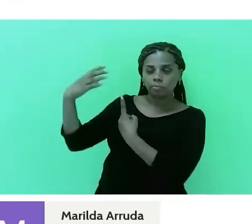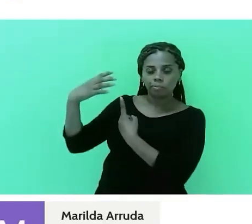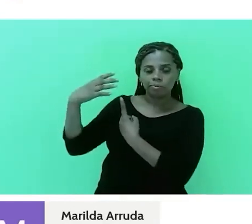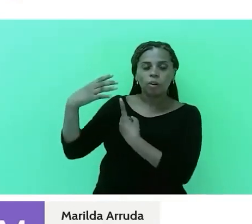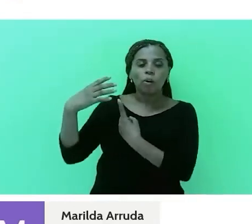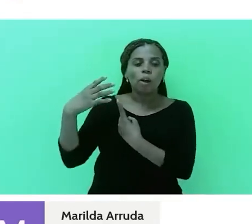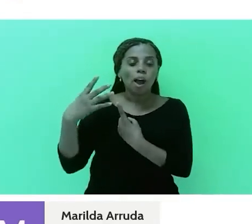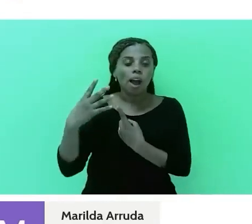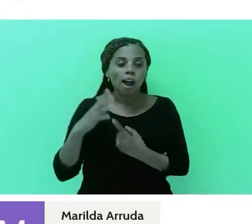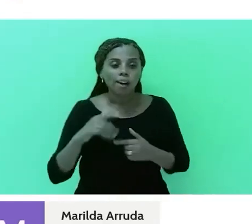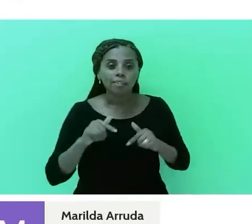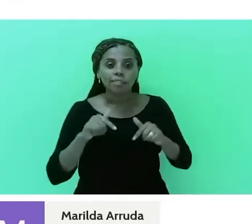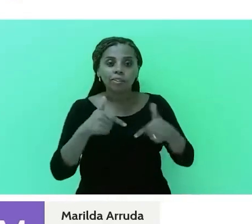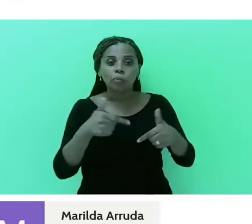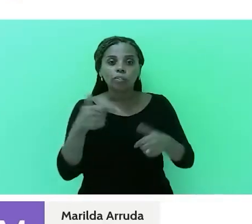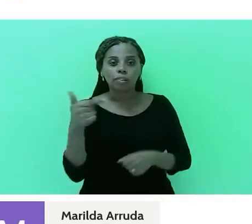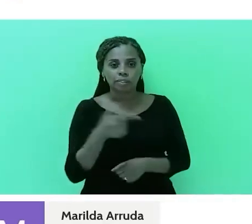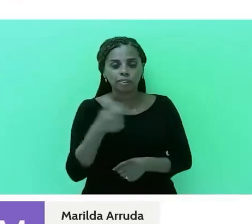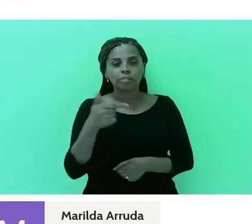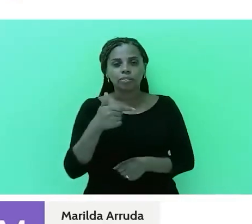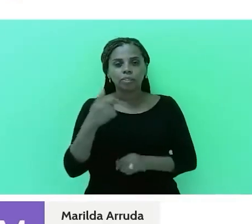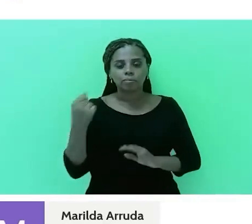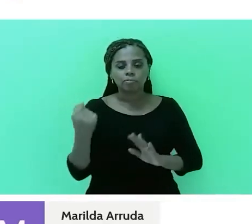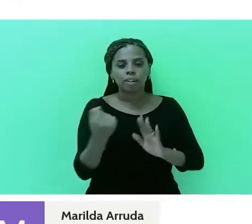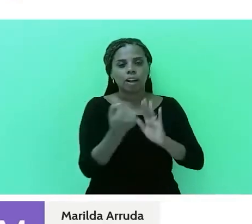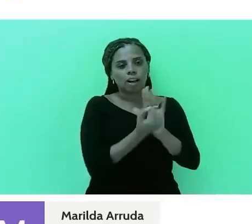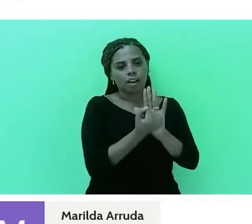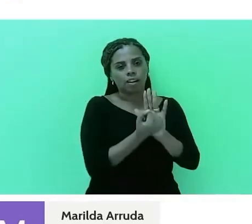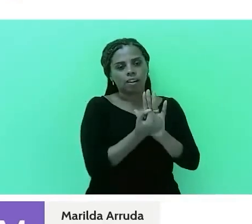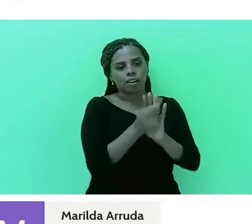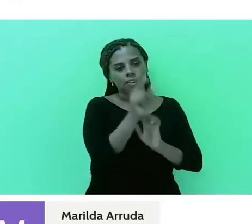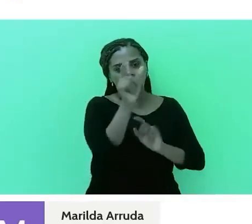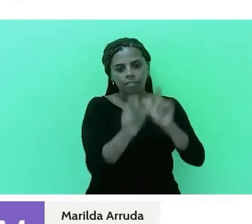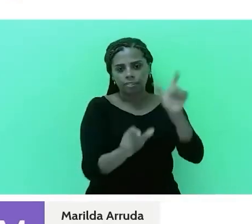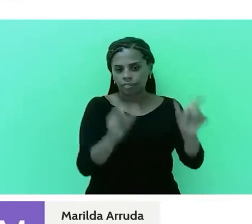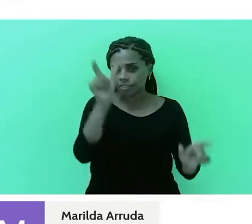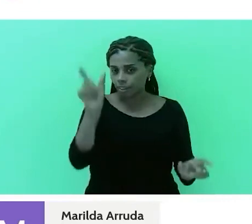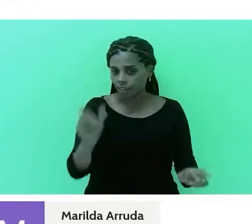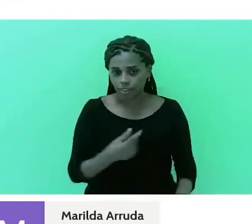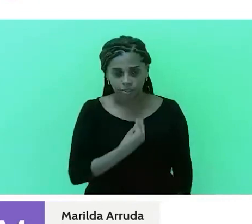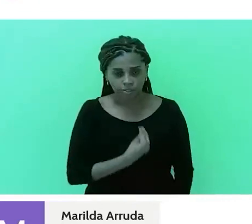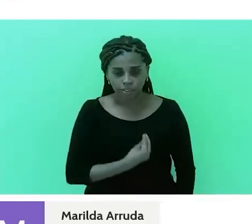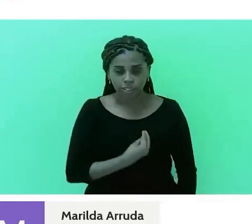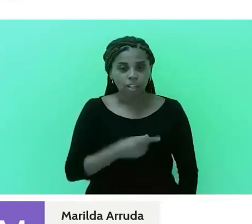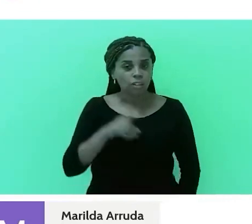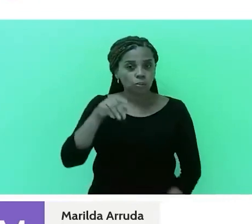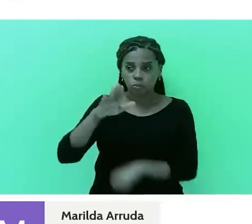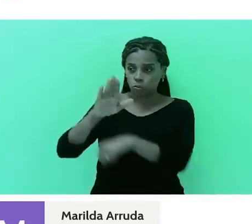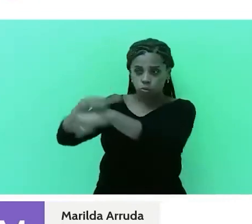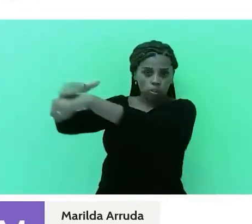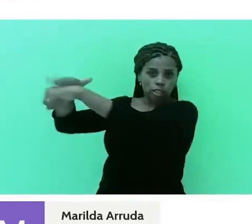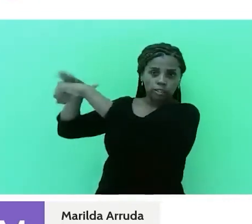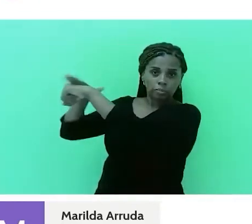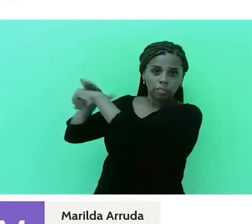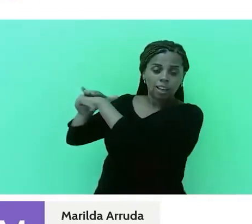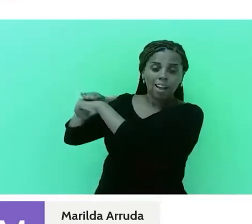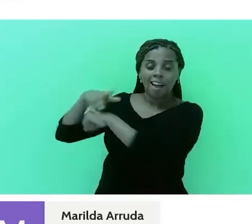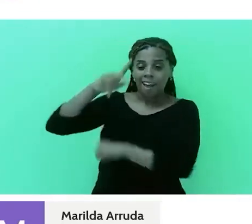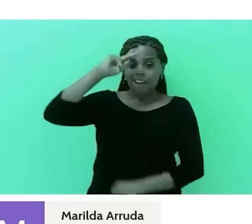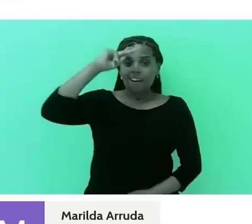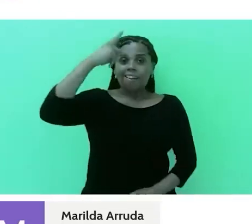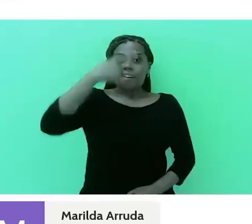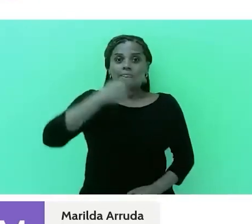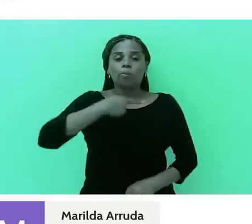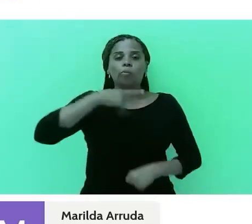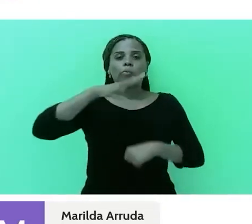segunda atitude é que marca a originalidade de cada existência. Não é o que fizeram de você, é o que você vai